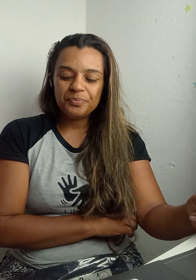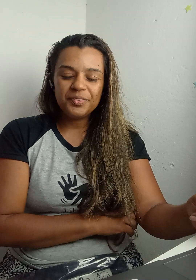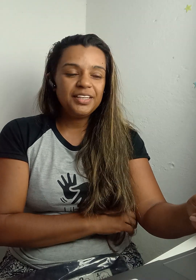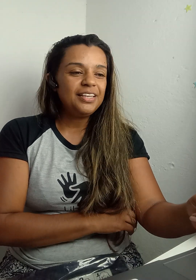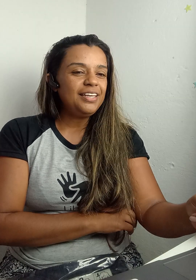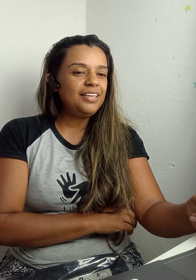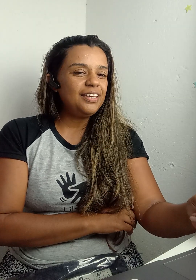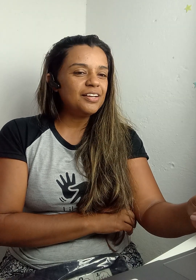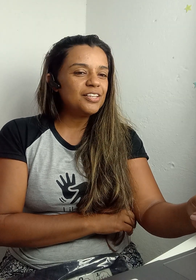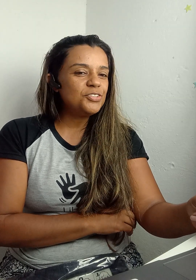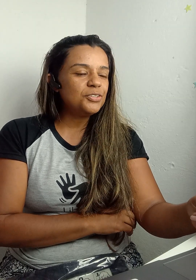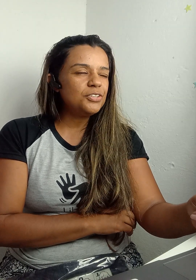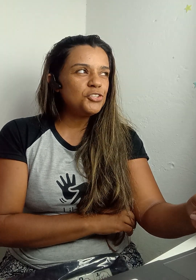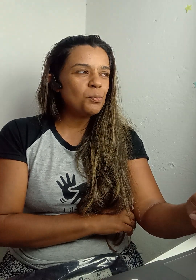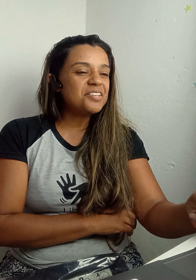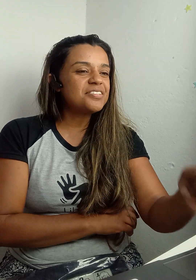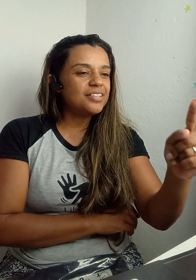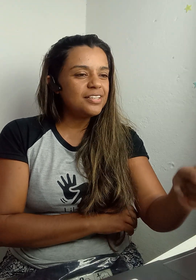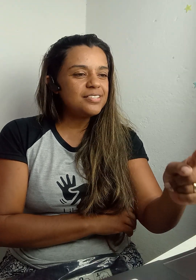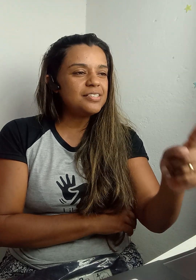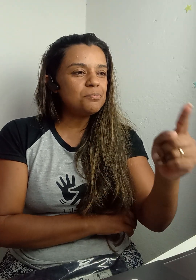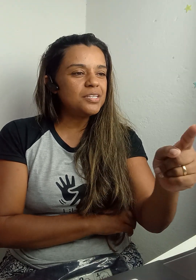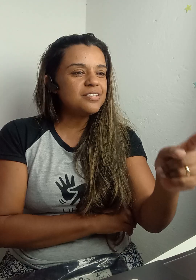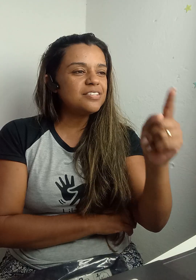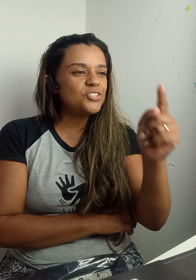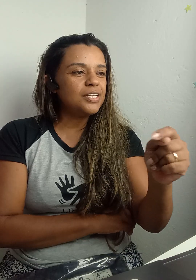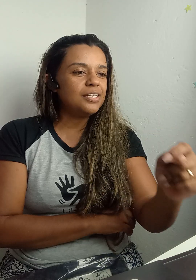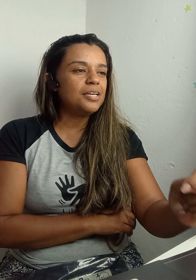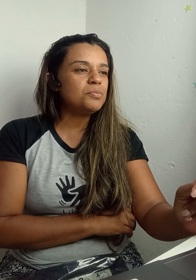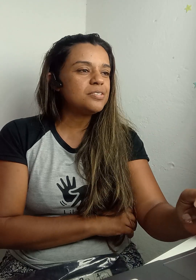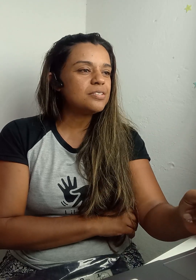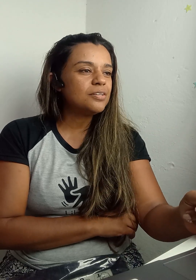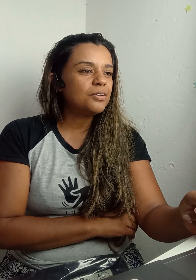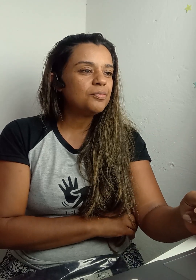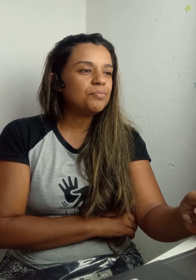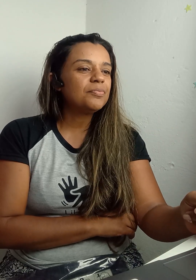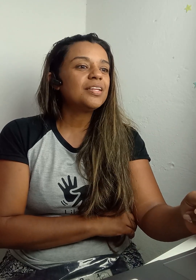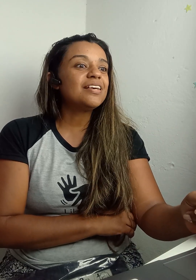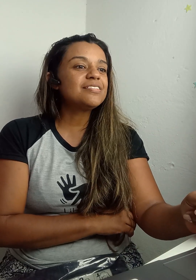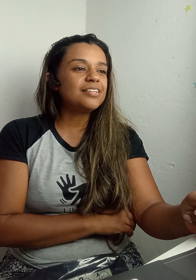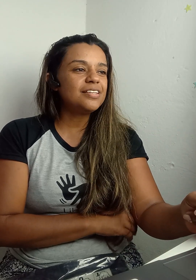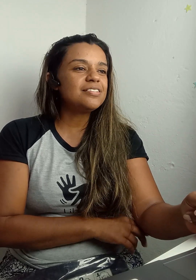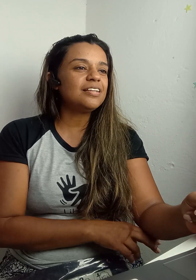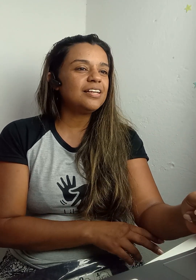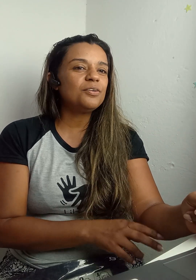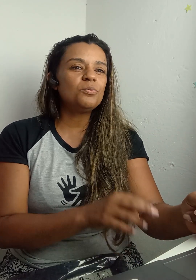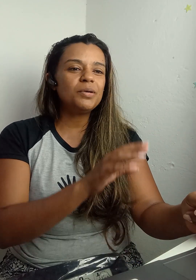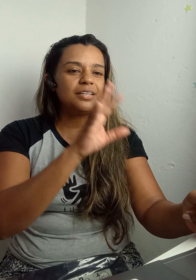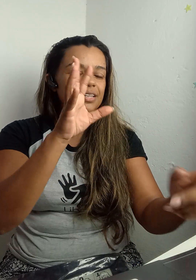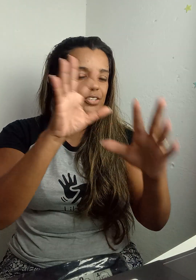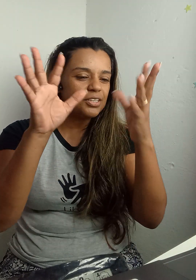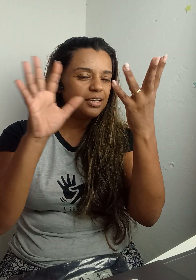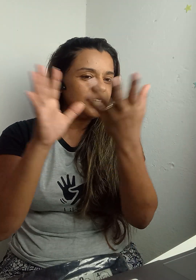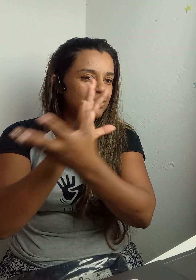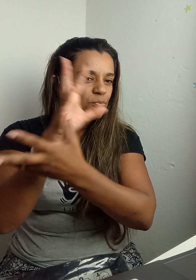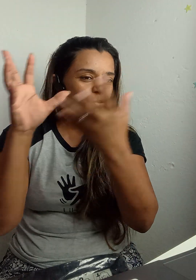e acredito que tinha umas 13 irmãs de Ariquemes. às 13 lá, uma igreja lá, e